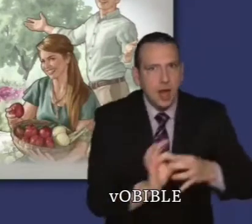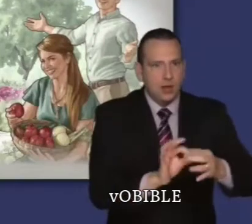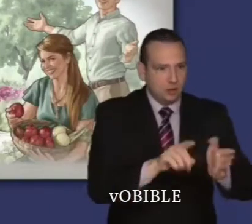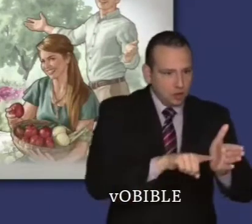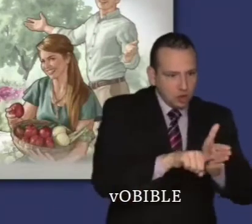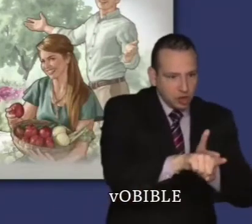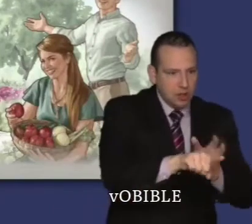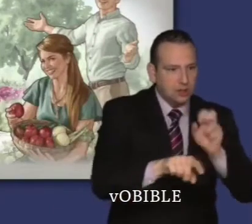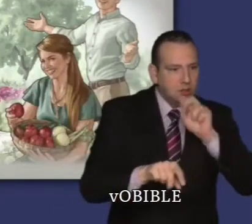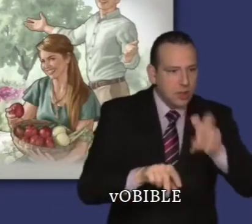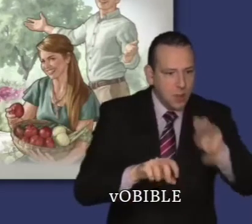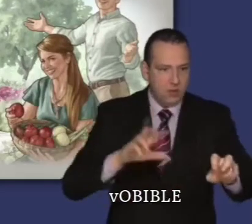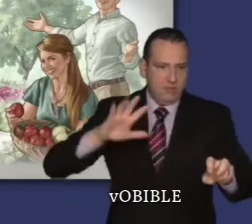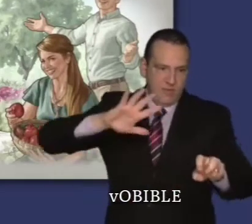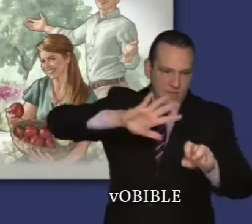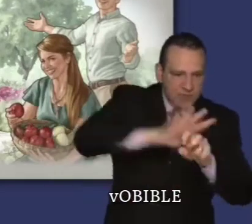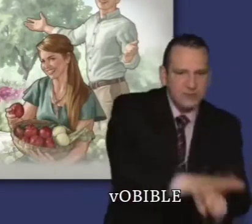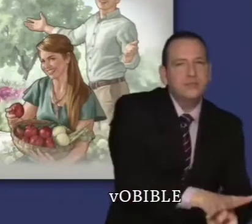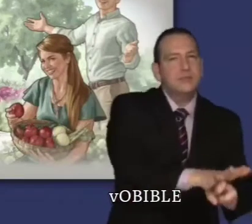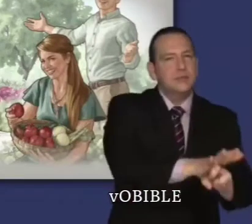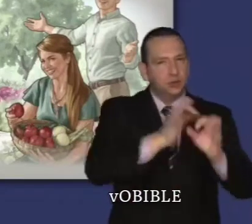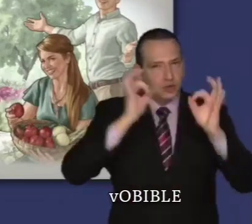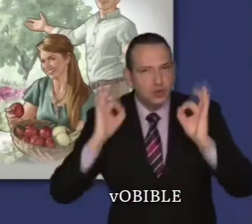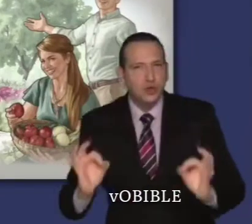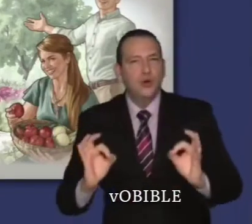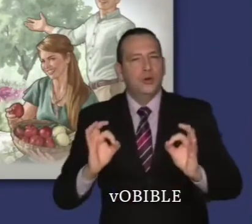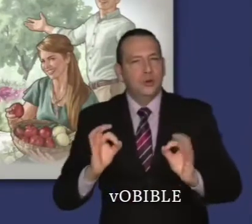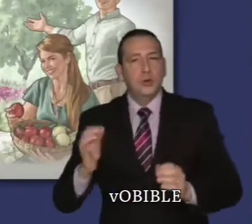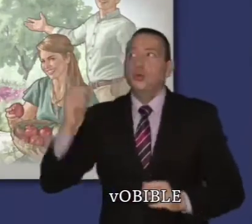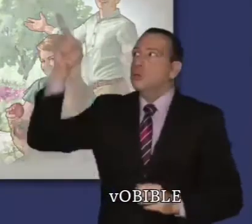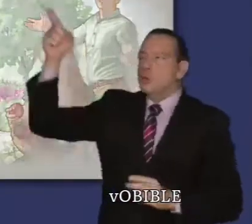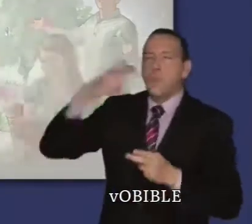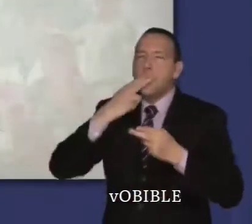bénédictions promises sur tous les humains obéissants.